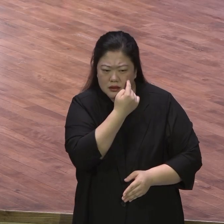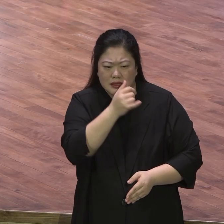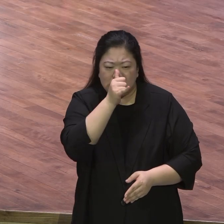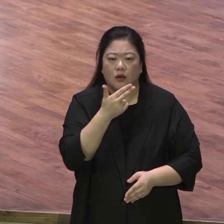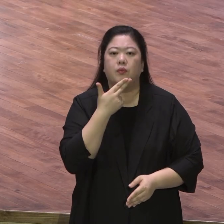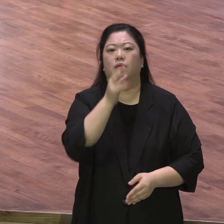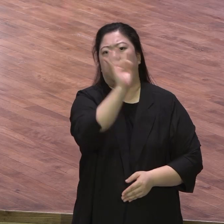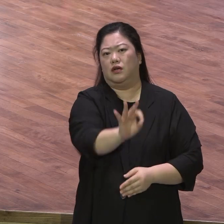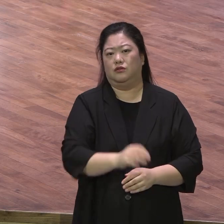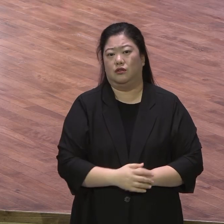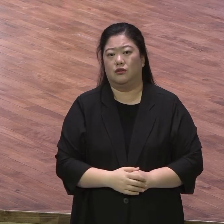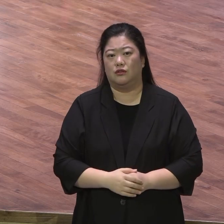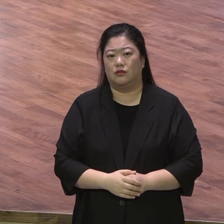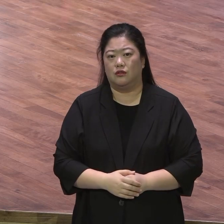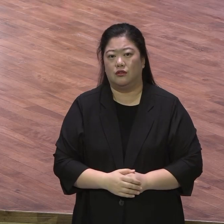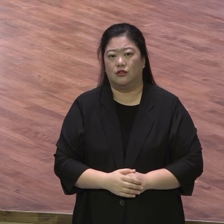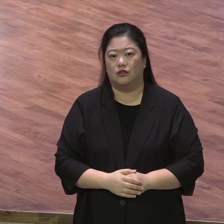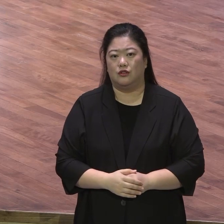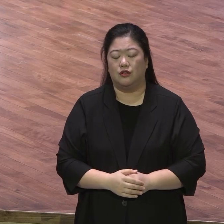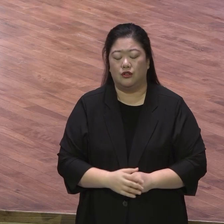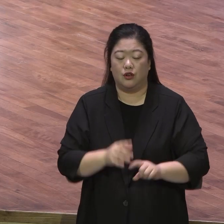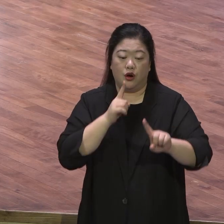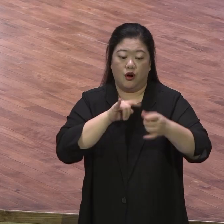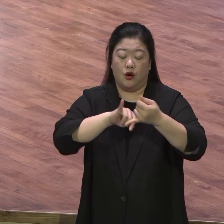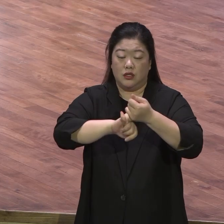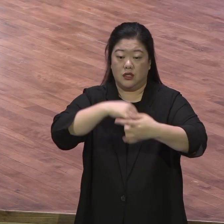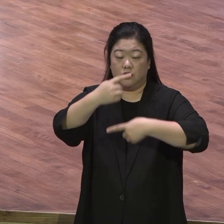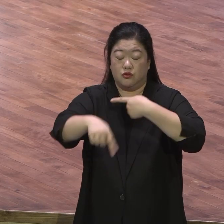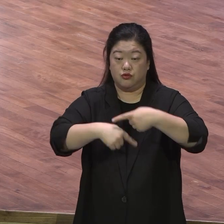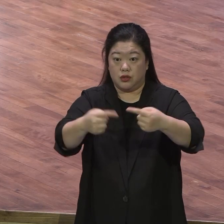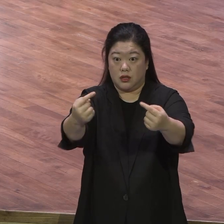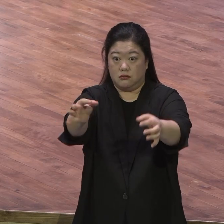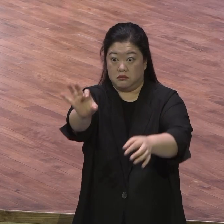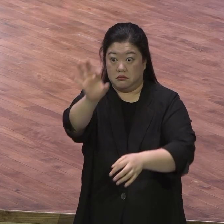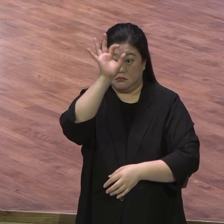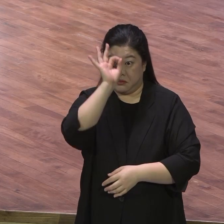얼마나 은약을 제대로 붙잡고 살아가느냐.